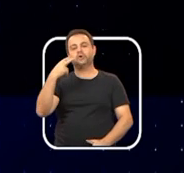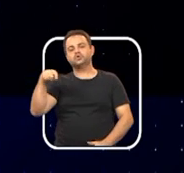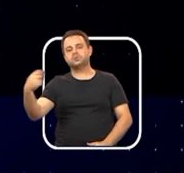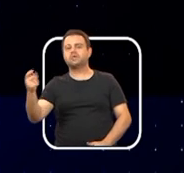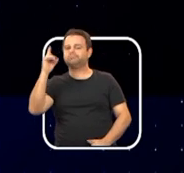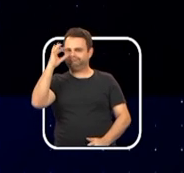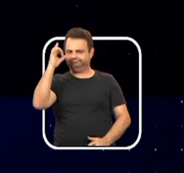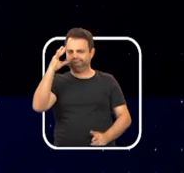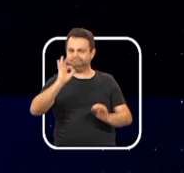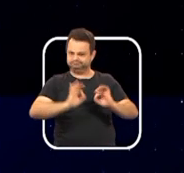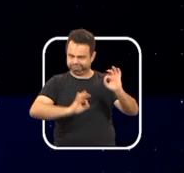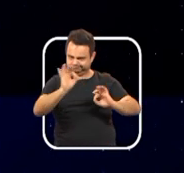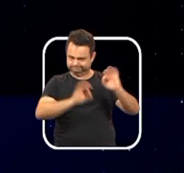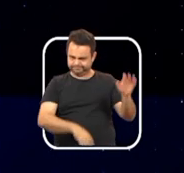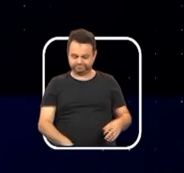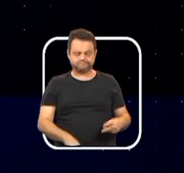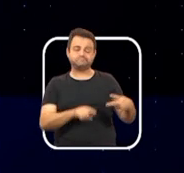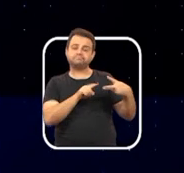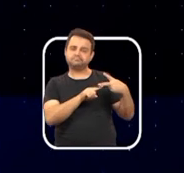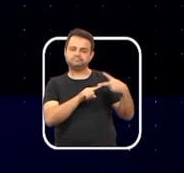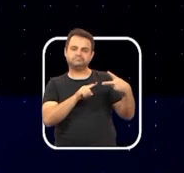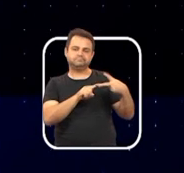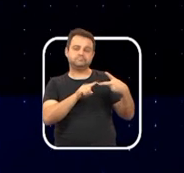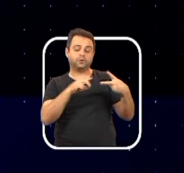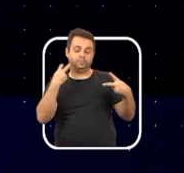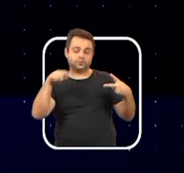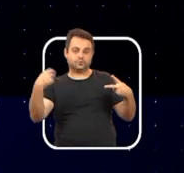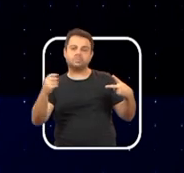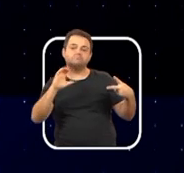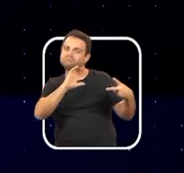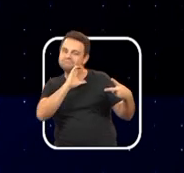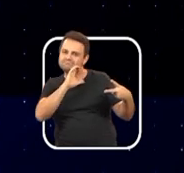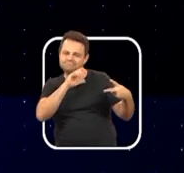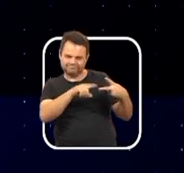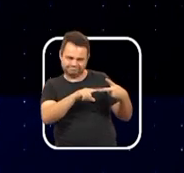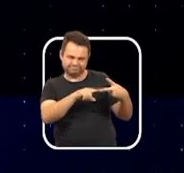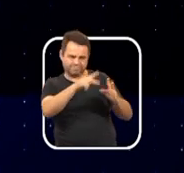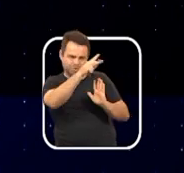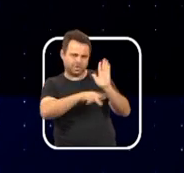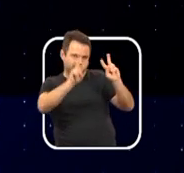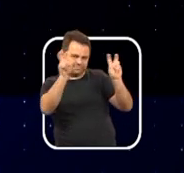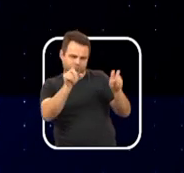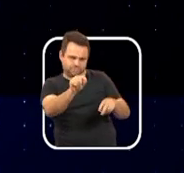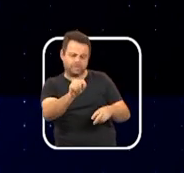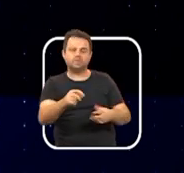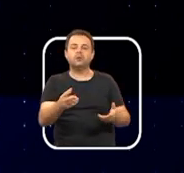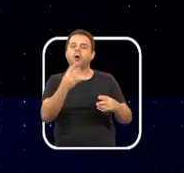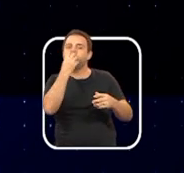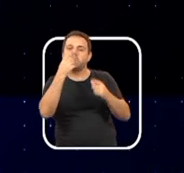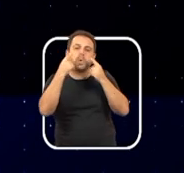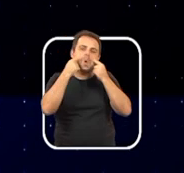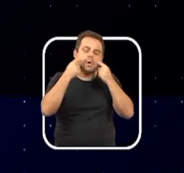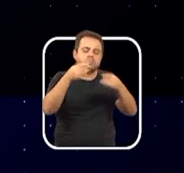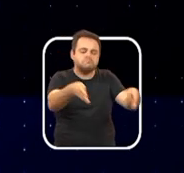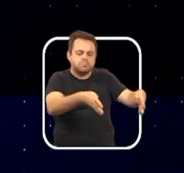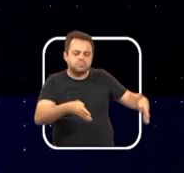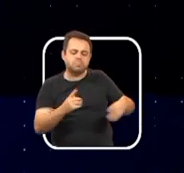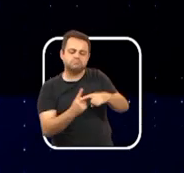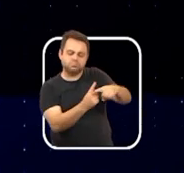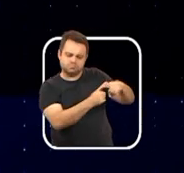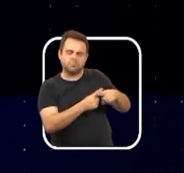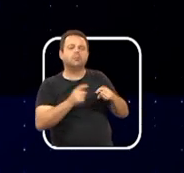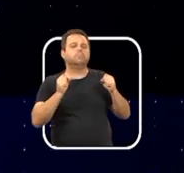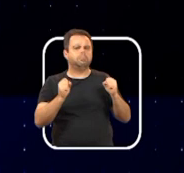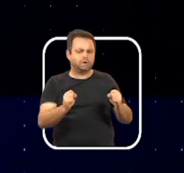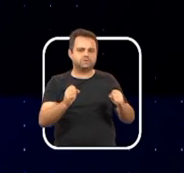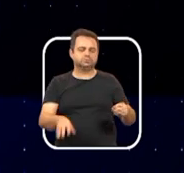Julli, que autoriza o sepultamento de animais domésticos em cemitérios do município. De Renato